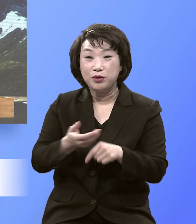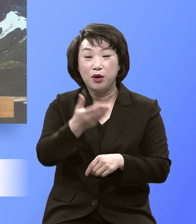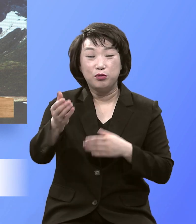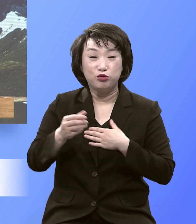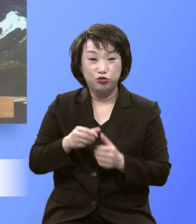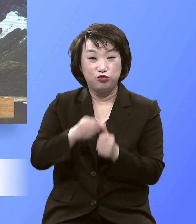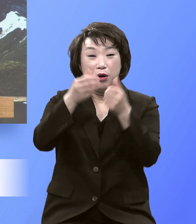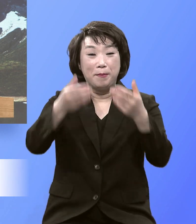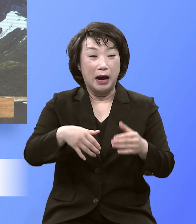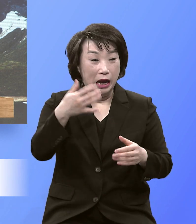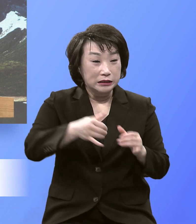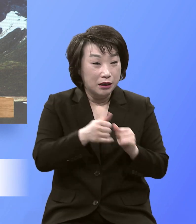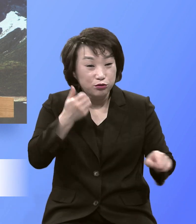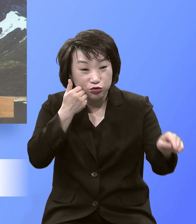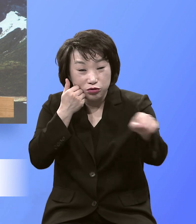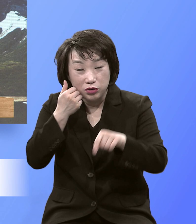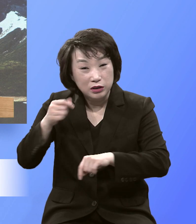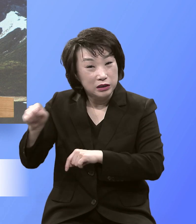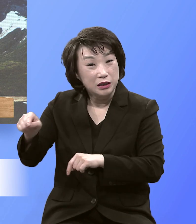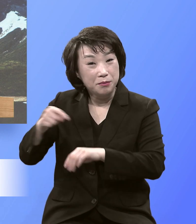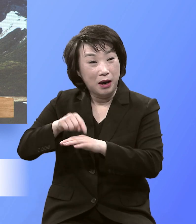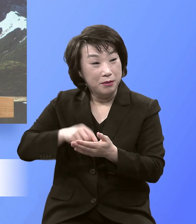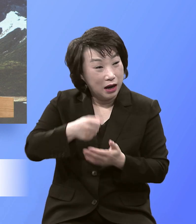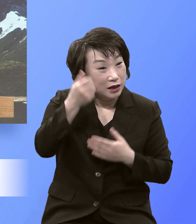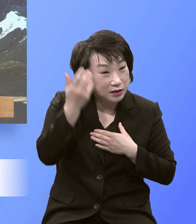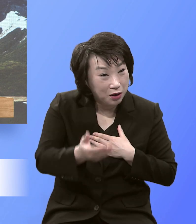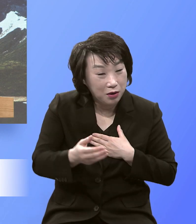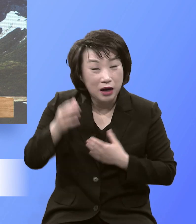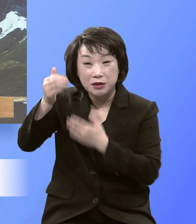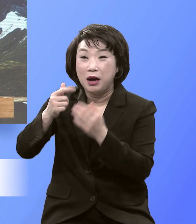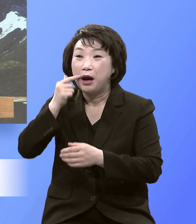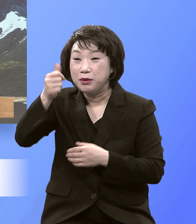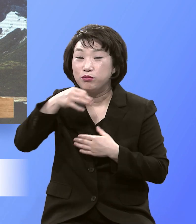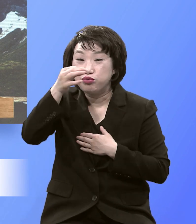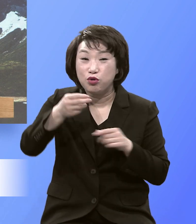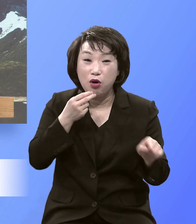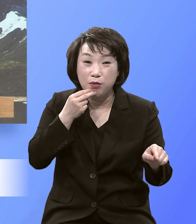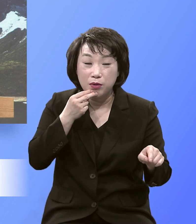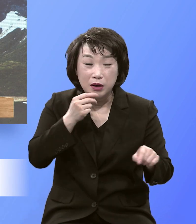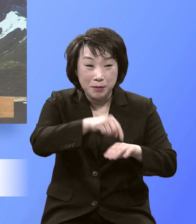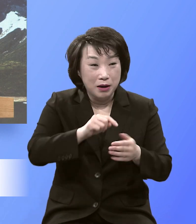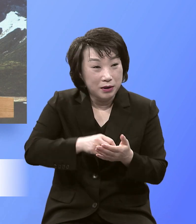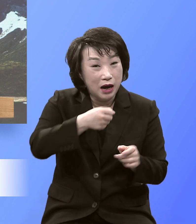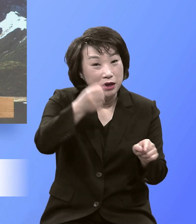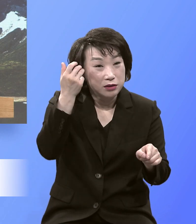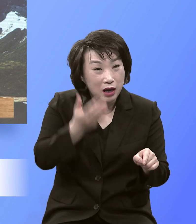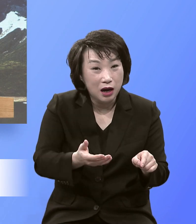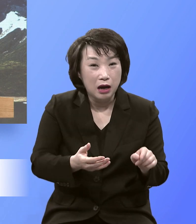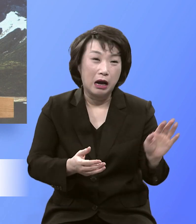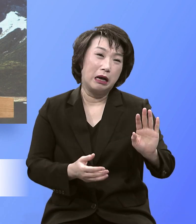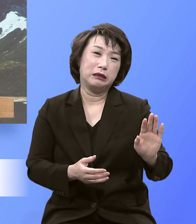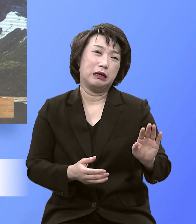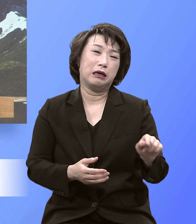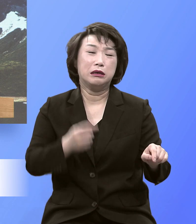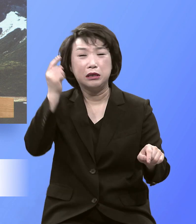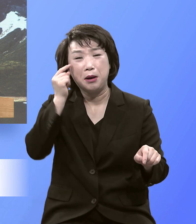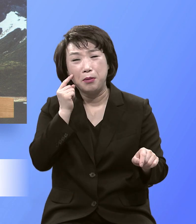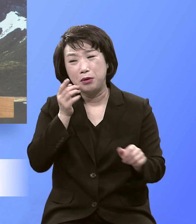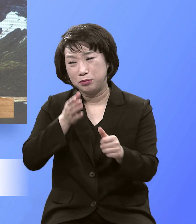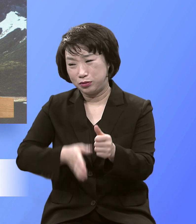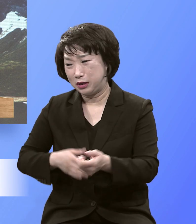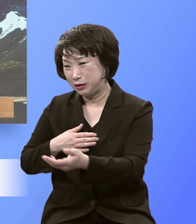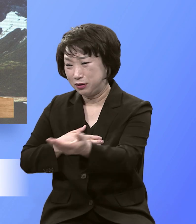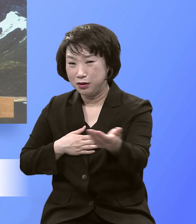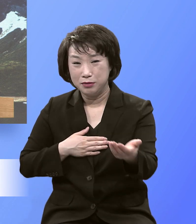구원받지 못한 자에게 이 마음이 있는가? 하나님을 아버지라 부르지 않는 자에게 이 마음이 있는가? 한번 생각해 보라 그